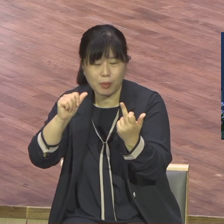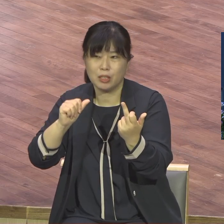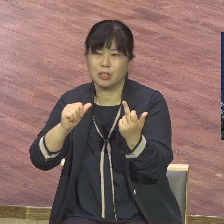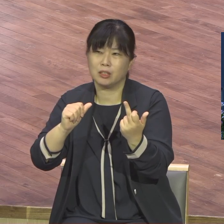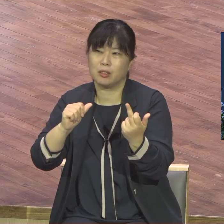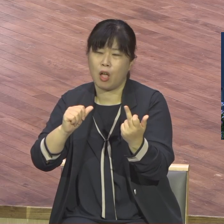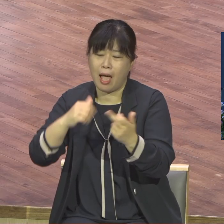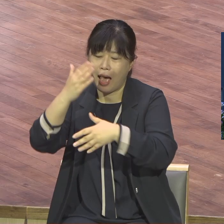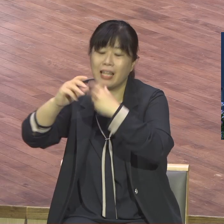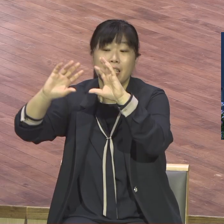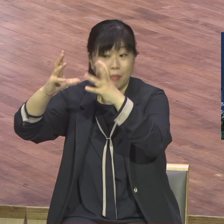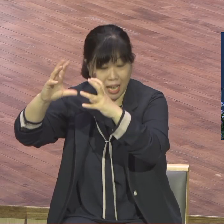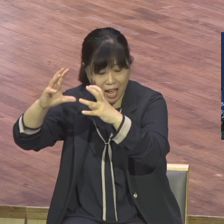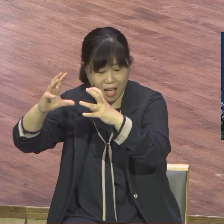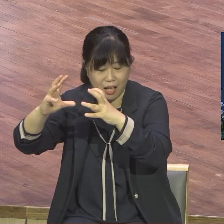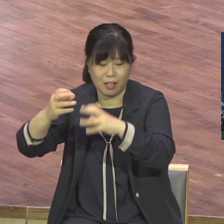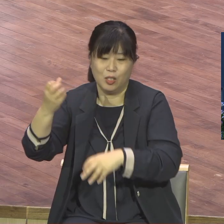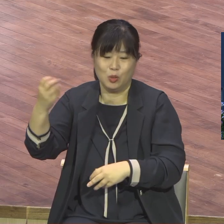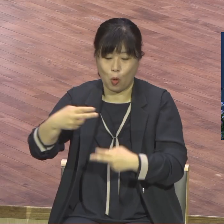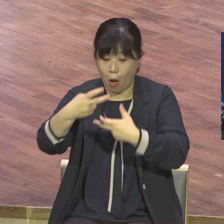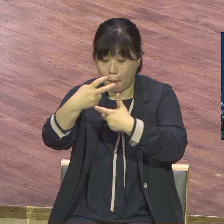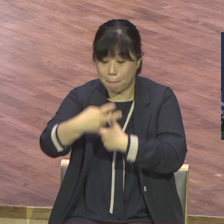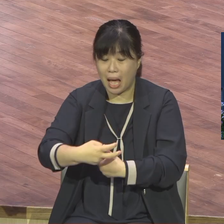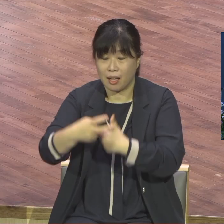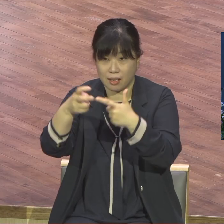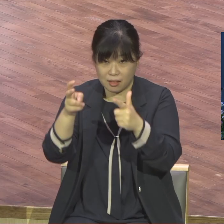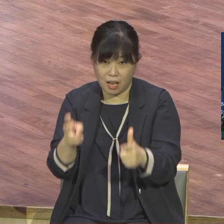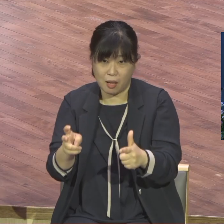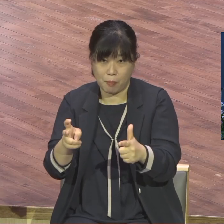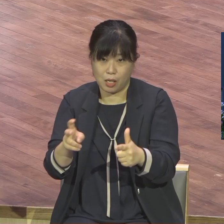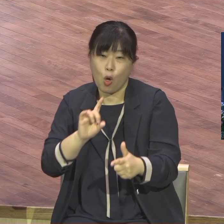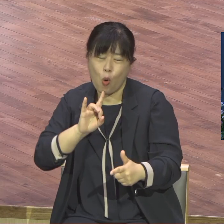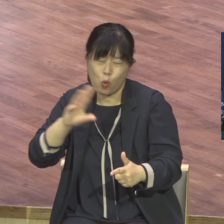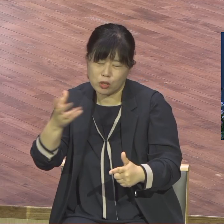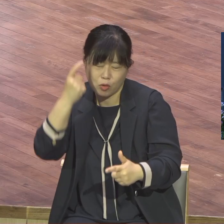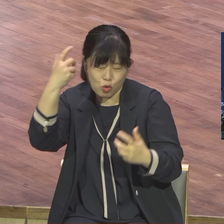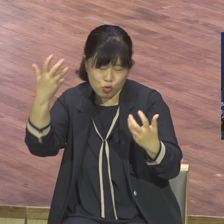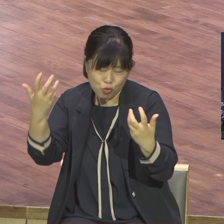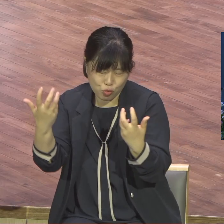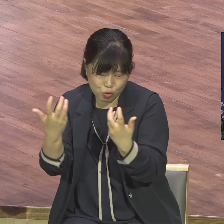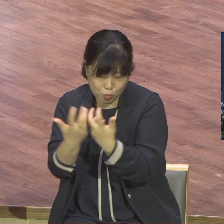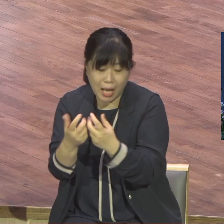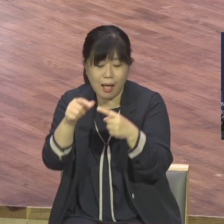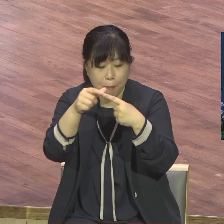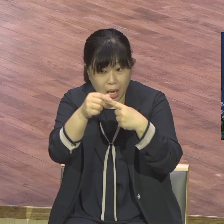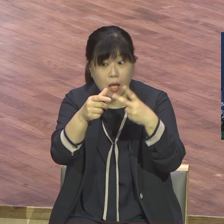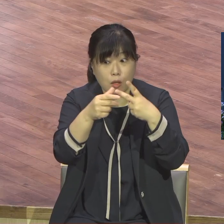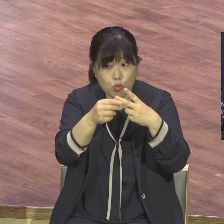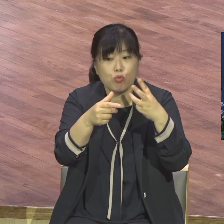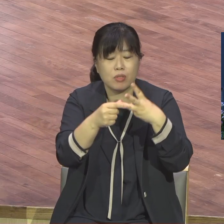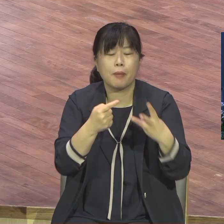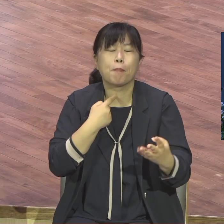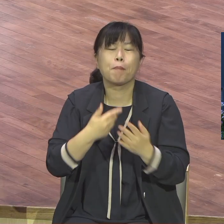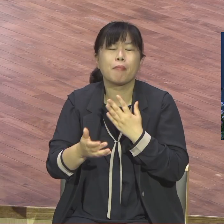성령 충만, 이 무엇인지 잘 알고 체험한 사람들이,